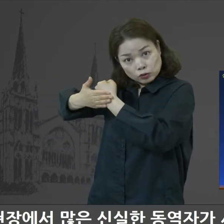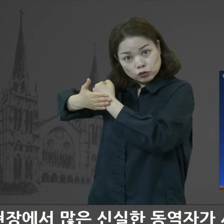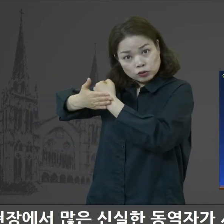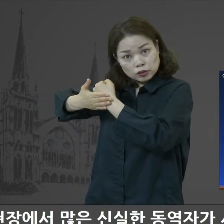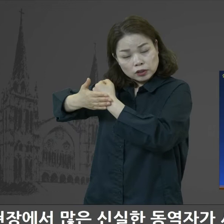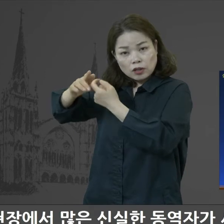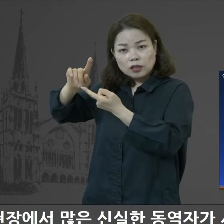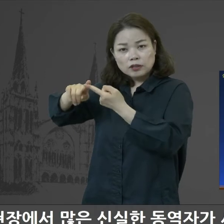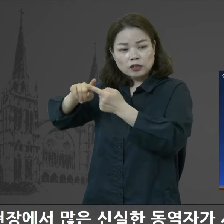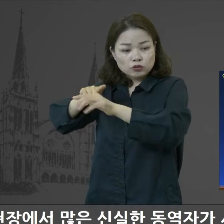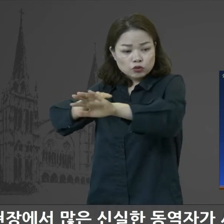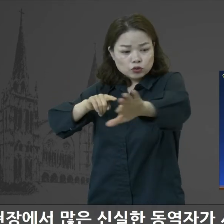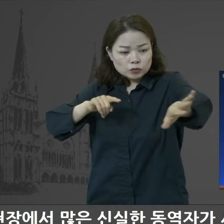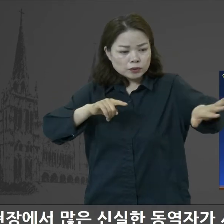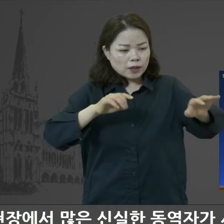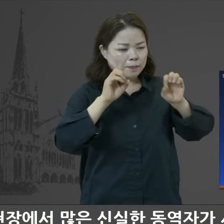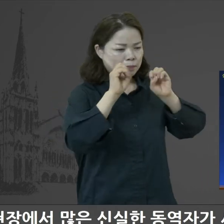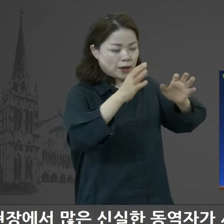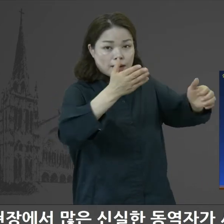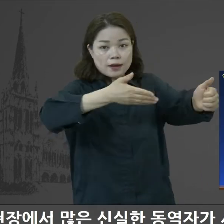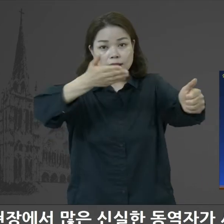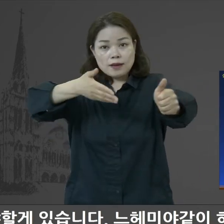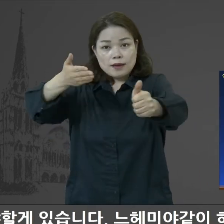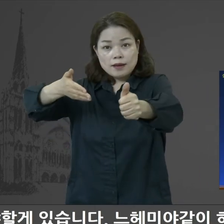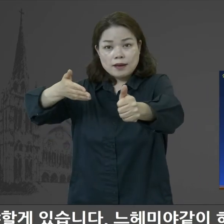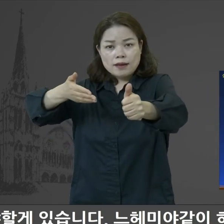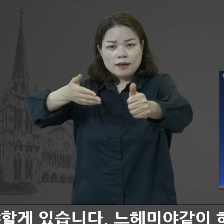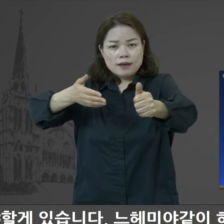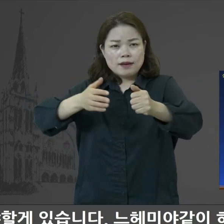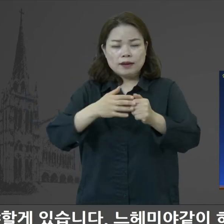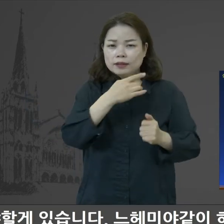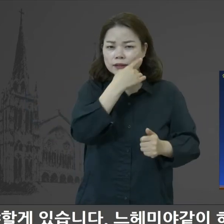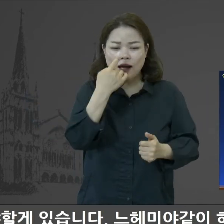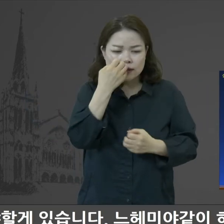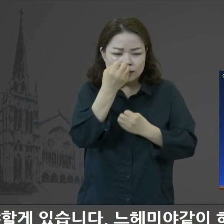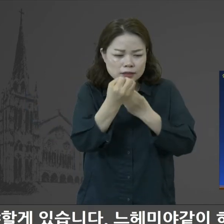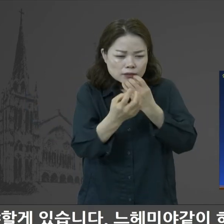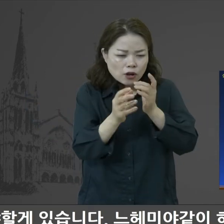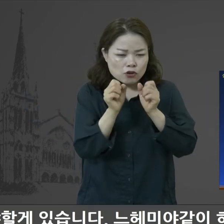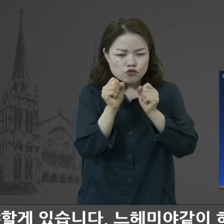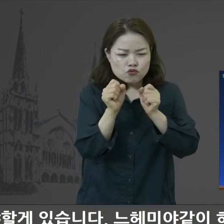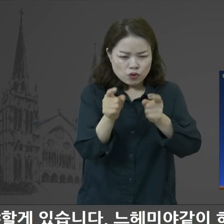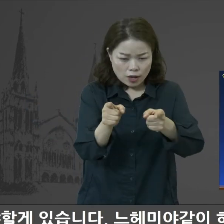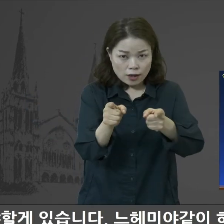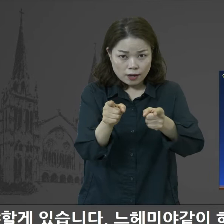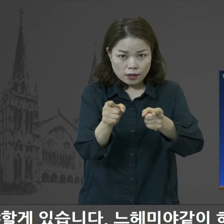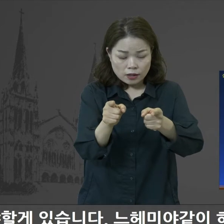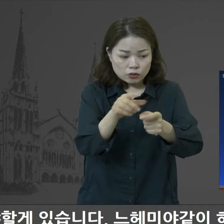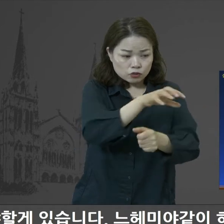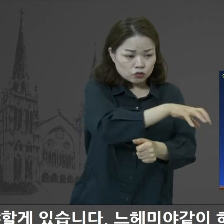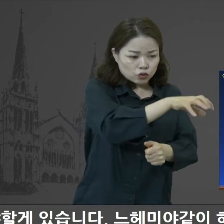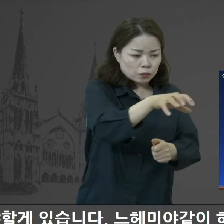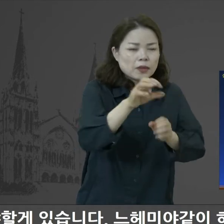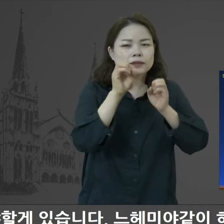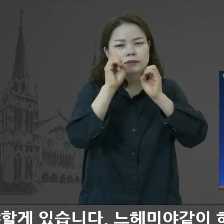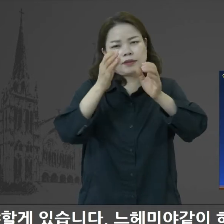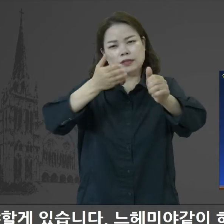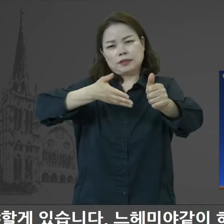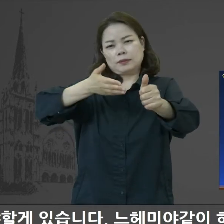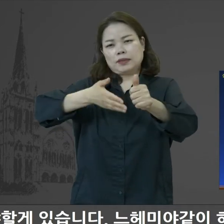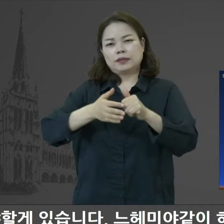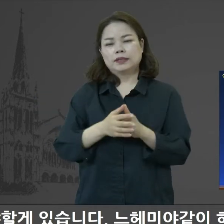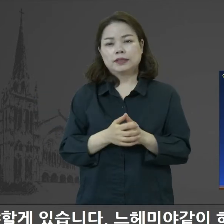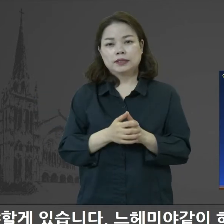역사를 여러분들 주변에 전하시기를 바랍니다. 간증과 함께 기회가 있으면 그것을 주변에 전하시기를